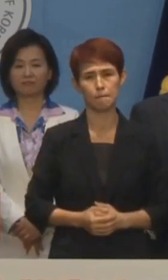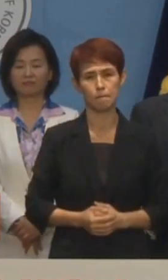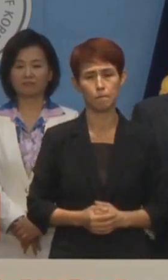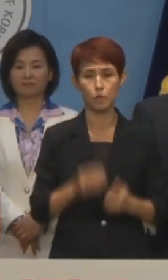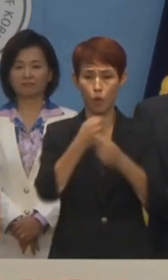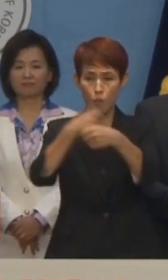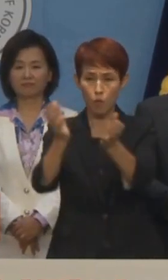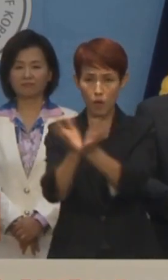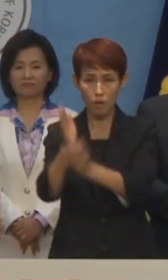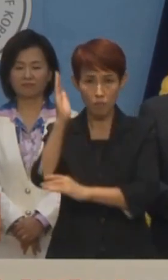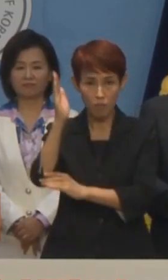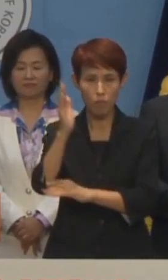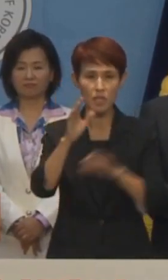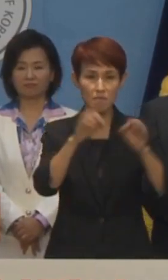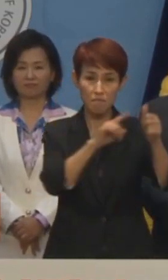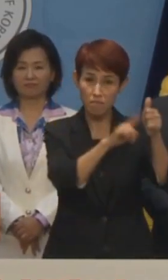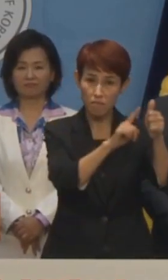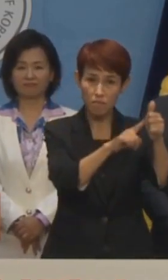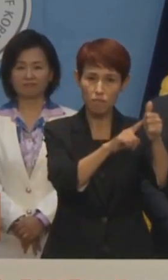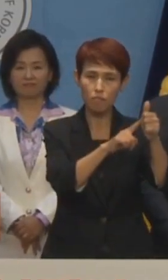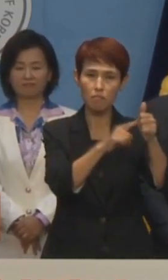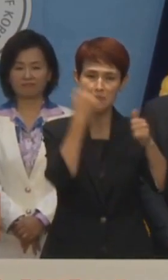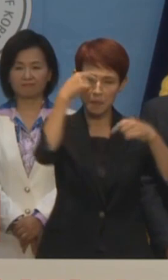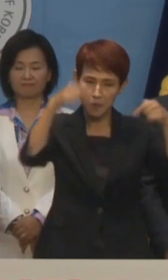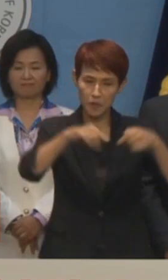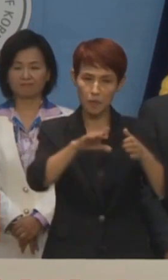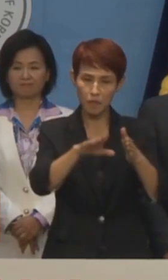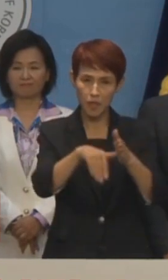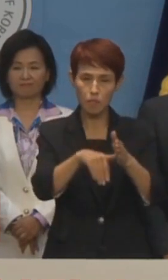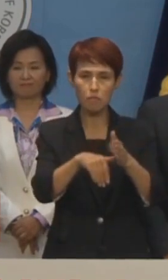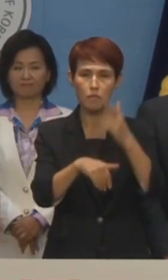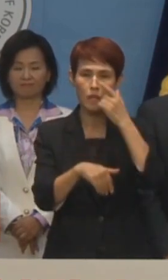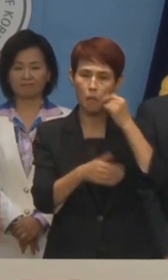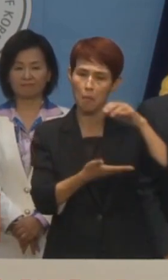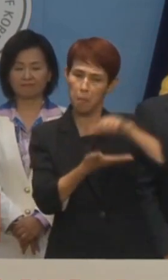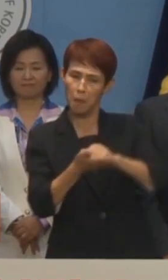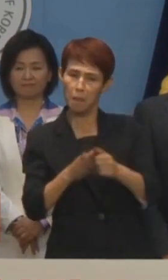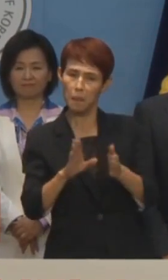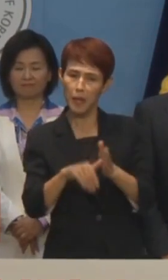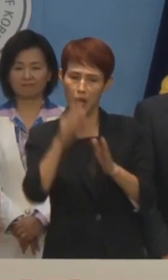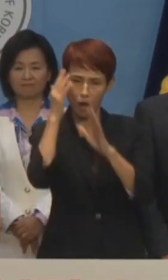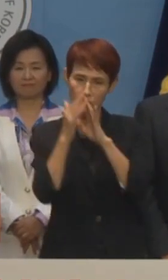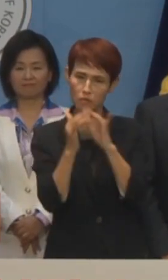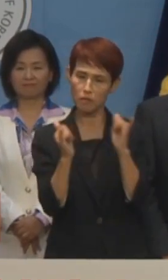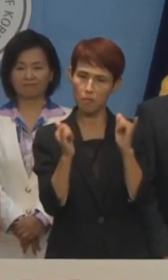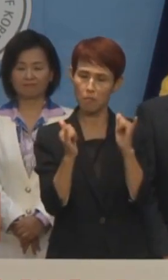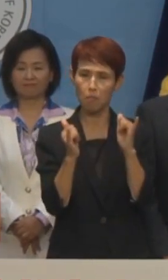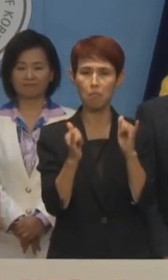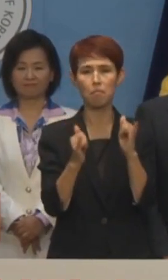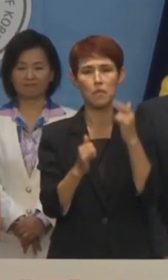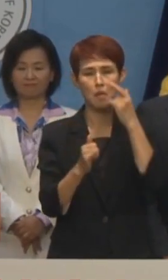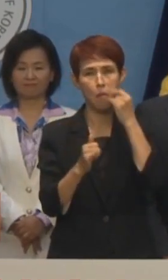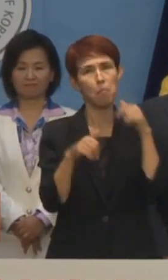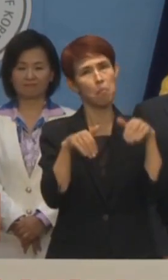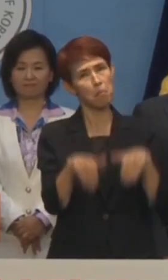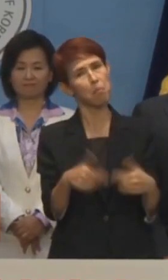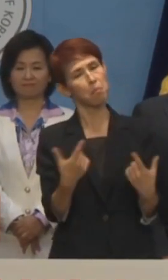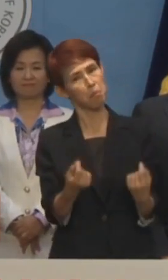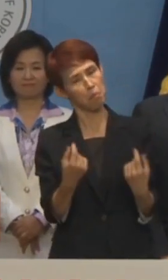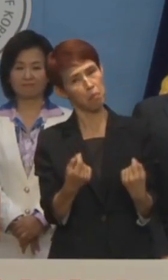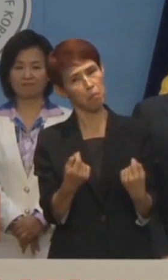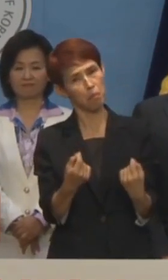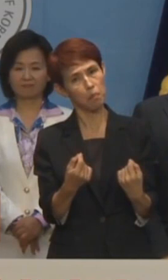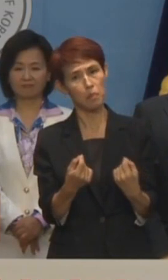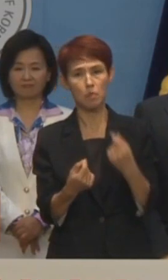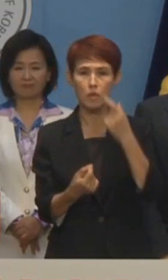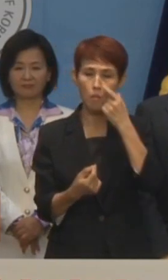광복회에 따르면 김영석 이사장은 면접 당시 일제강점기에 한국인은 일본의 신민이었다.